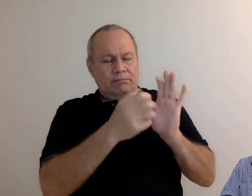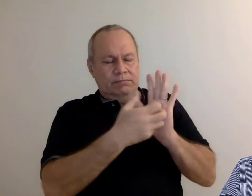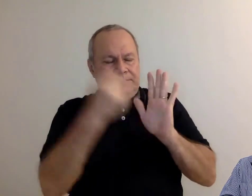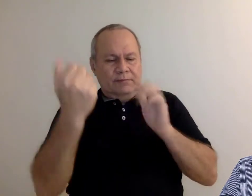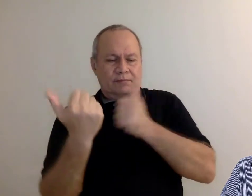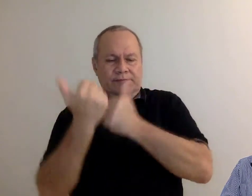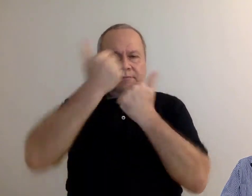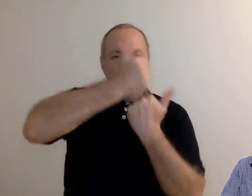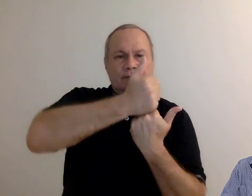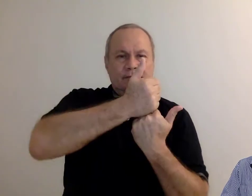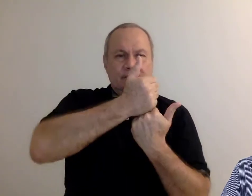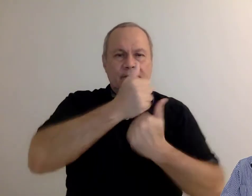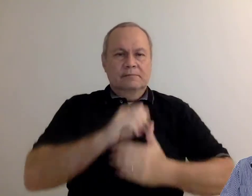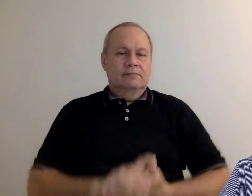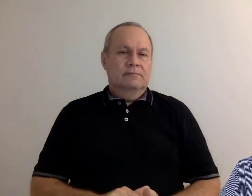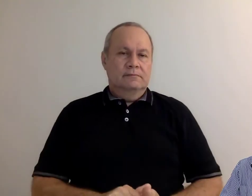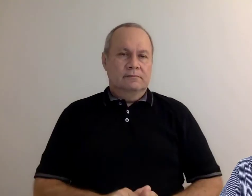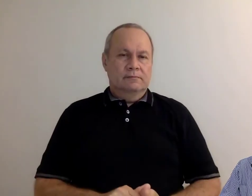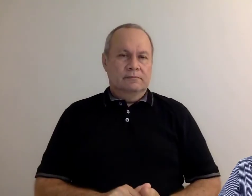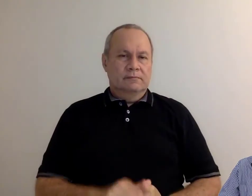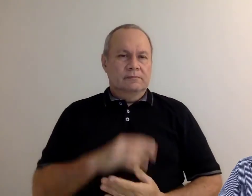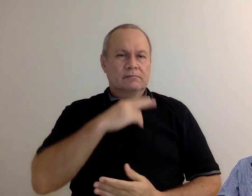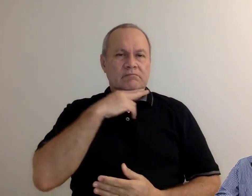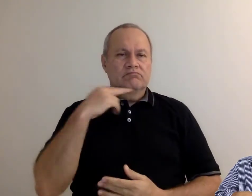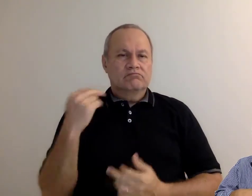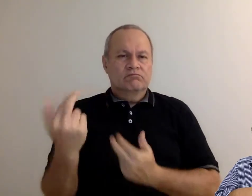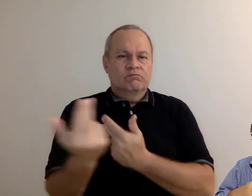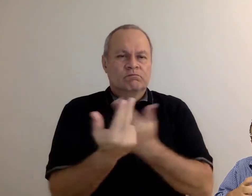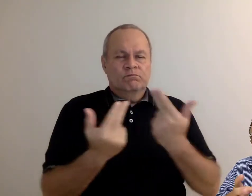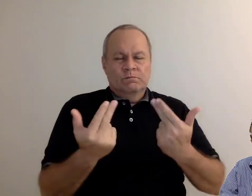mesma forma, esse sacrifício foi